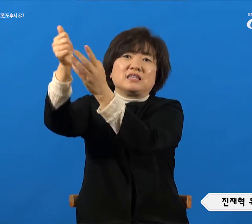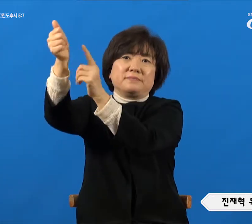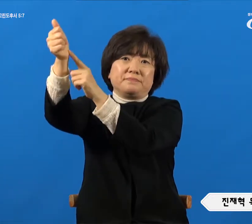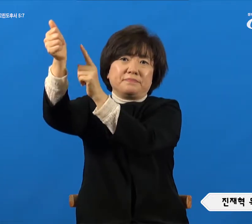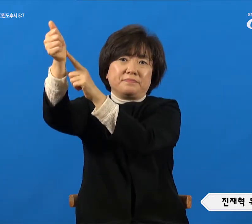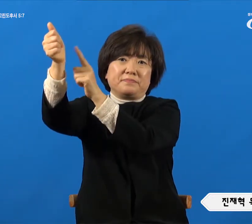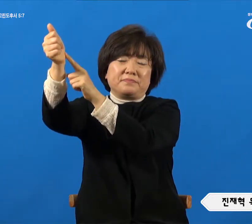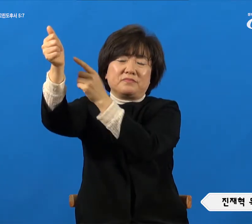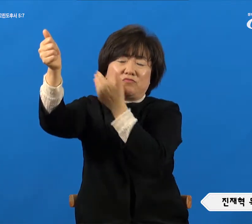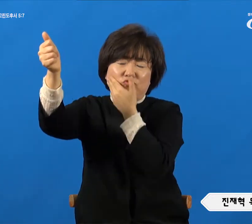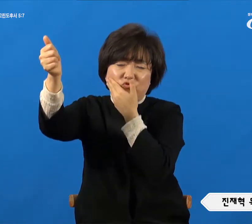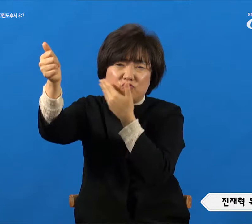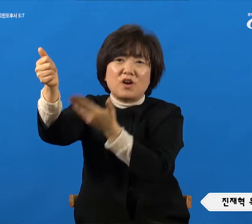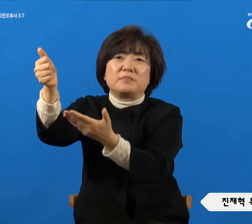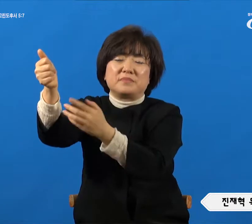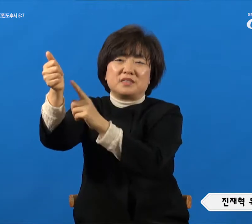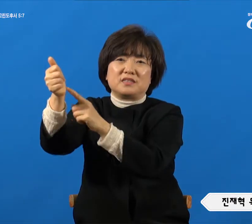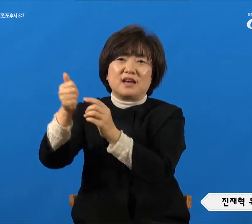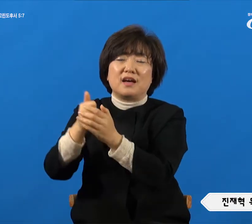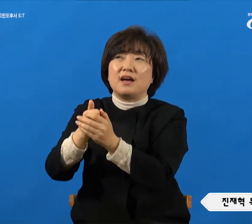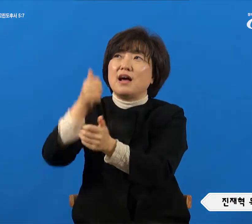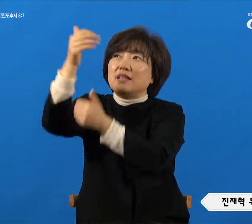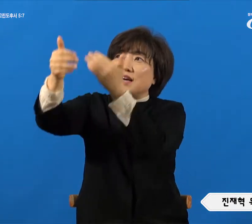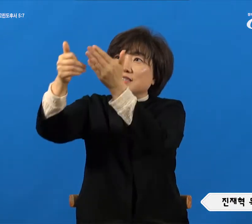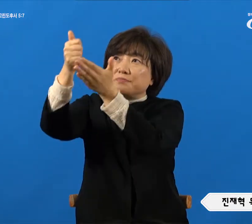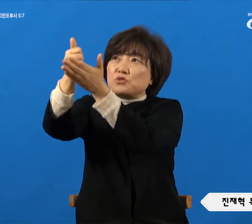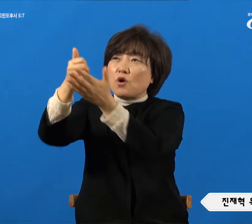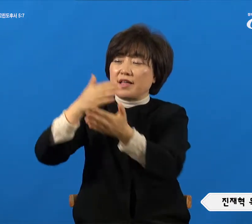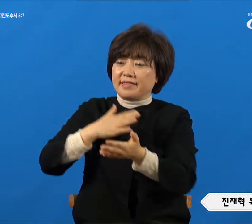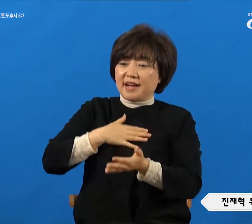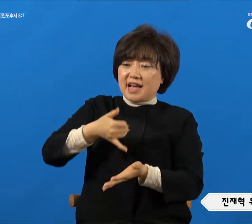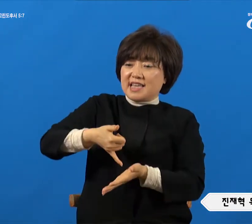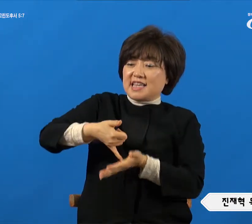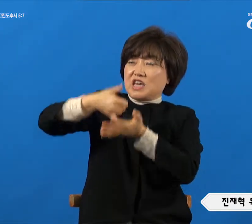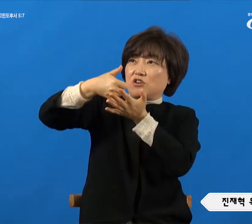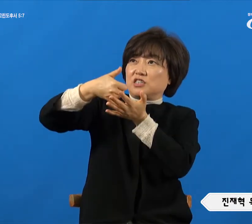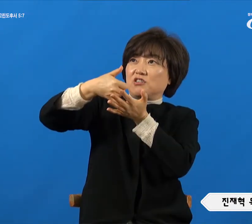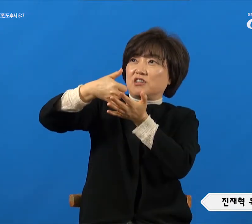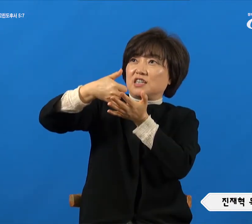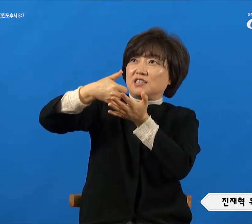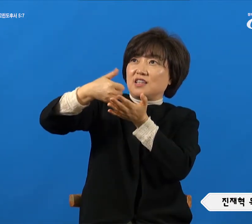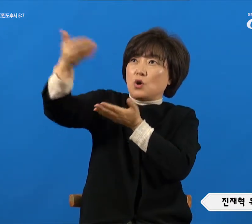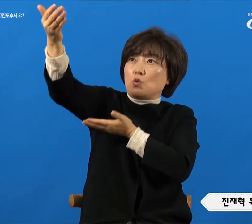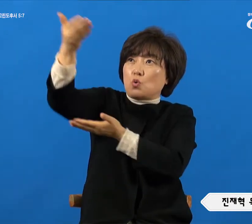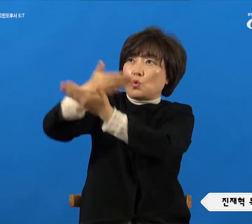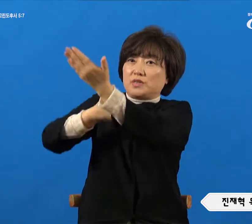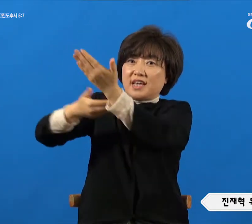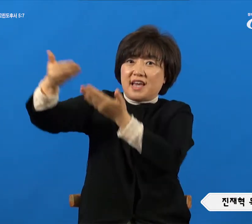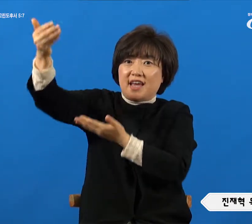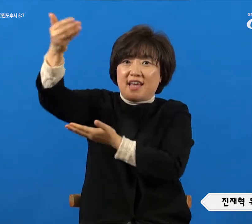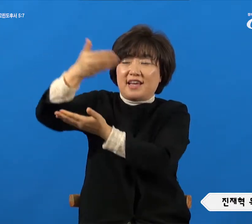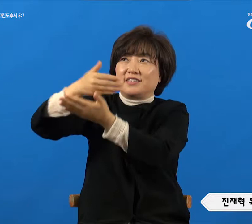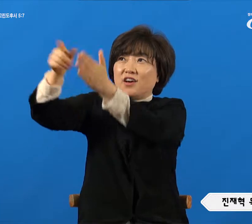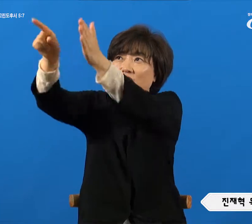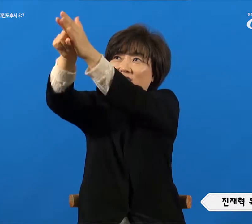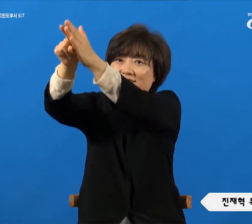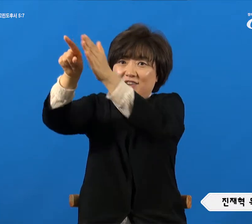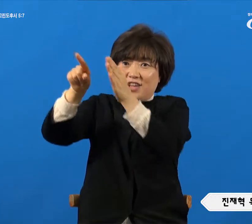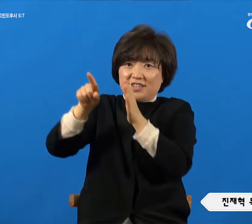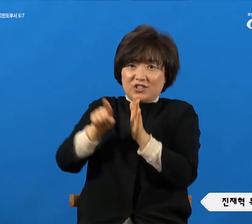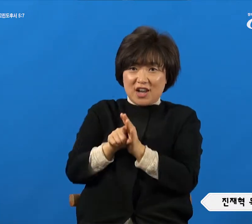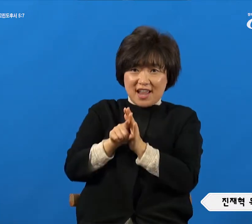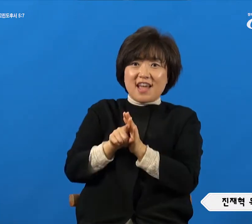대상자가 되시는 하나님과 인격적인 교제를 통해 신뢰의 관계를 가지는